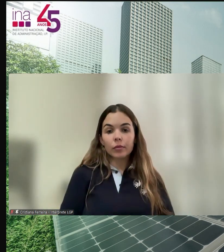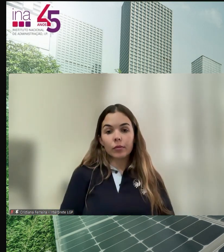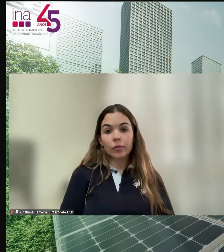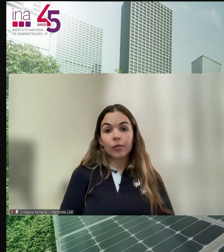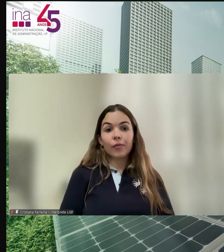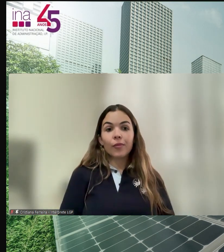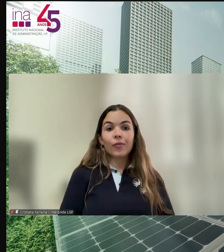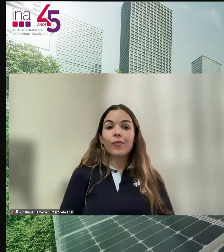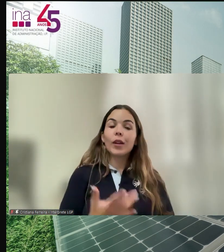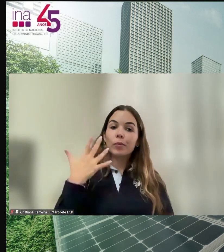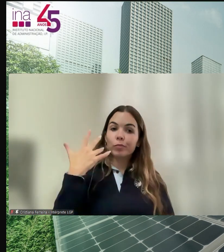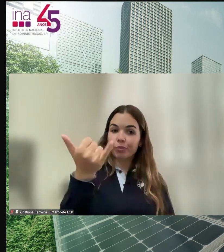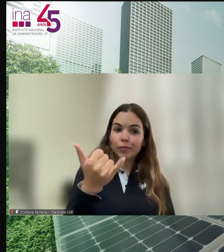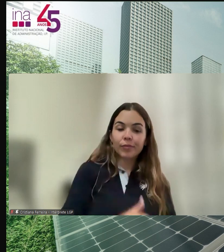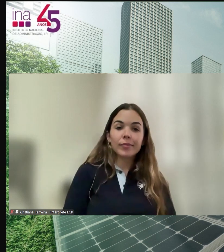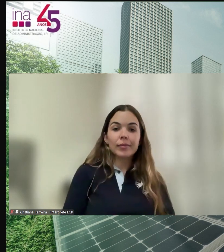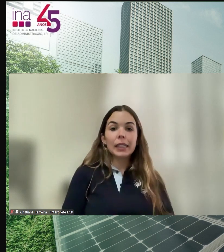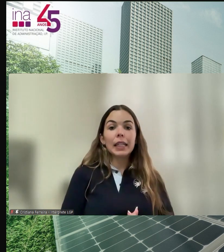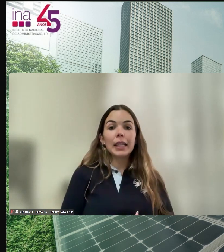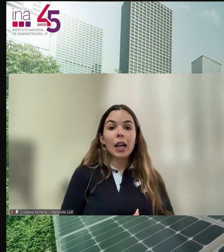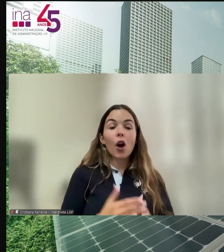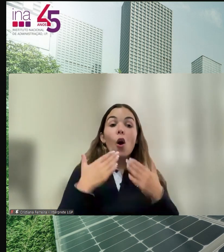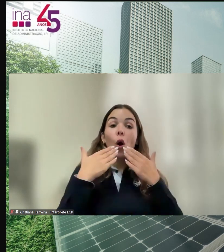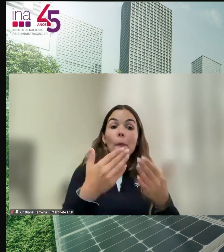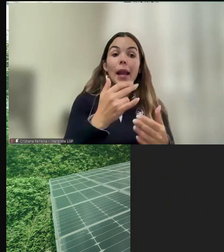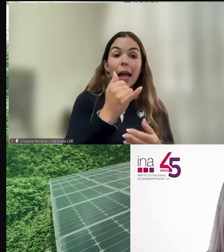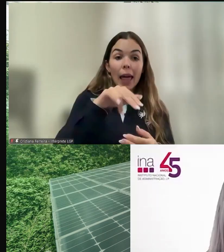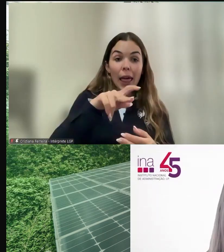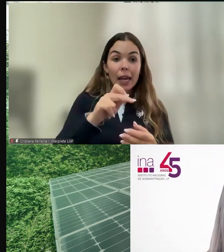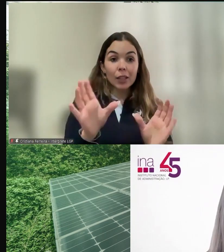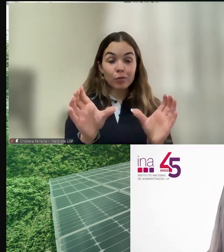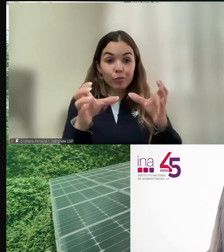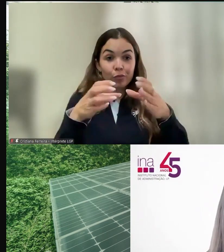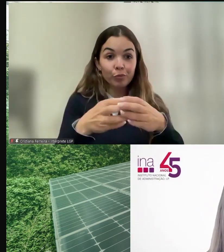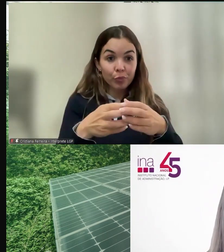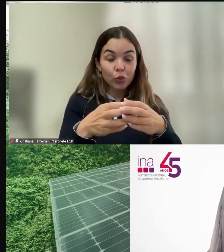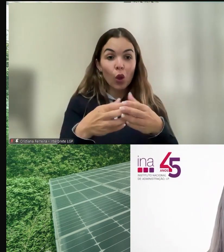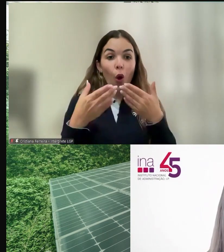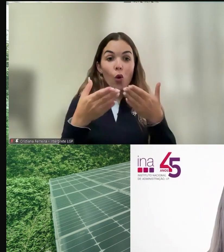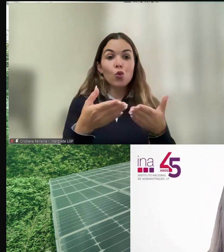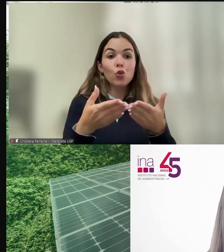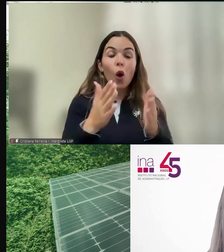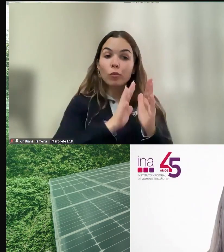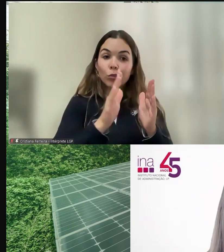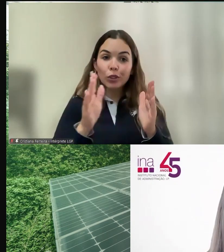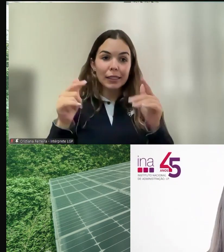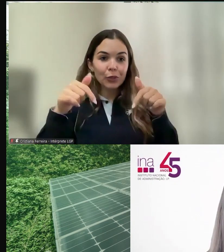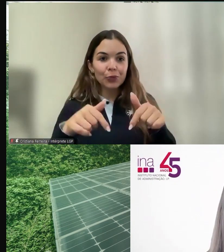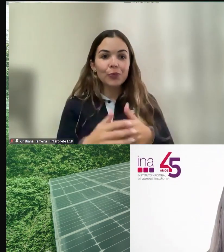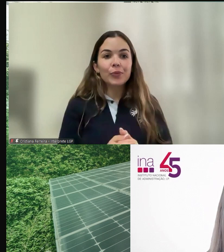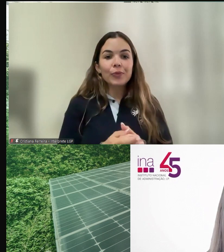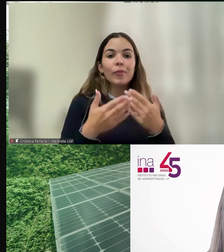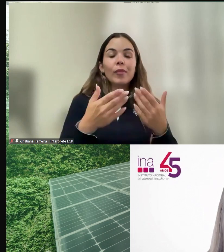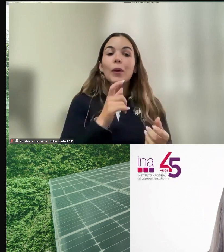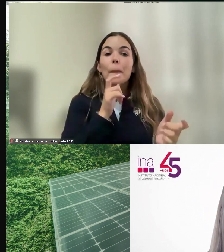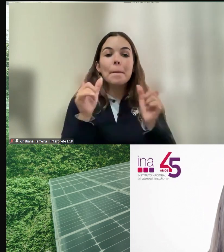até breve a todos. Agradeço também à equipa do INA que esteve nos bastidores aqui a assegurar o sucesso desta sessão, e agora passo